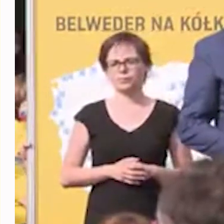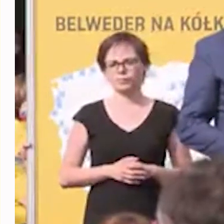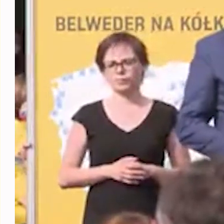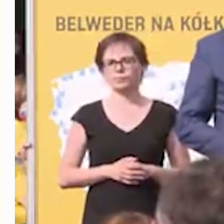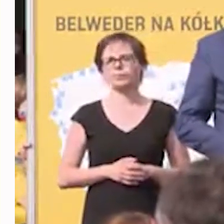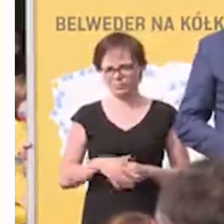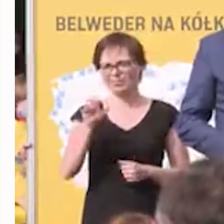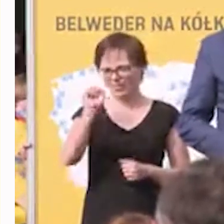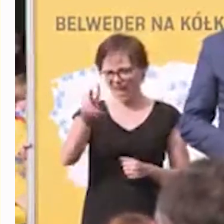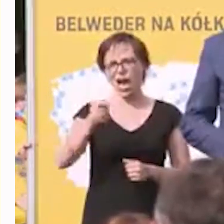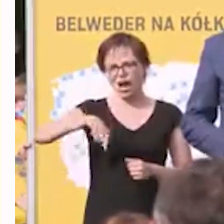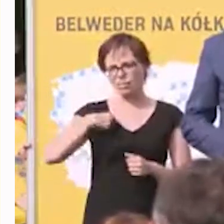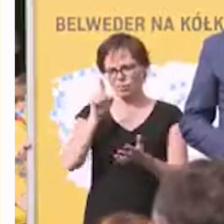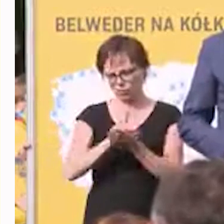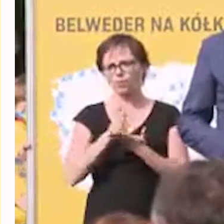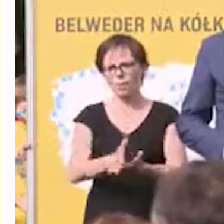Damy radę.